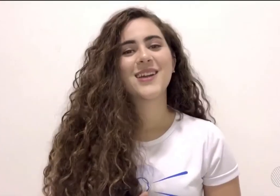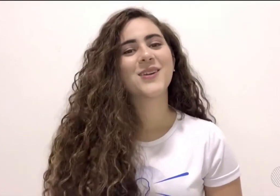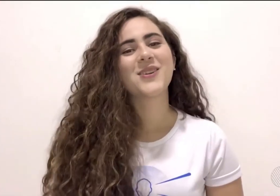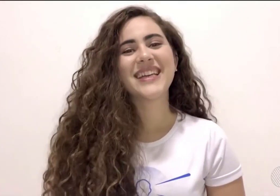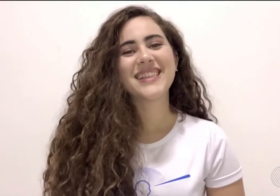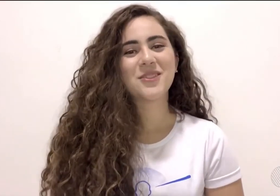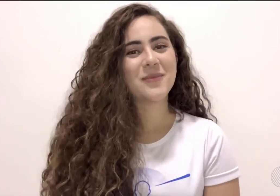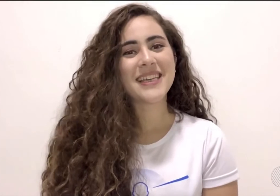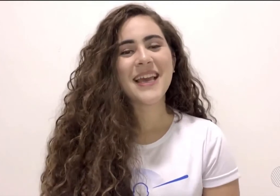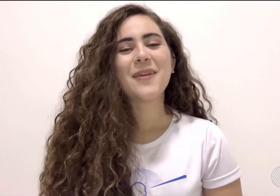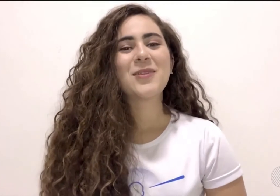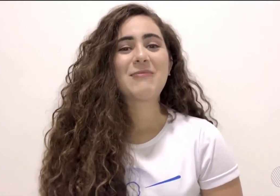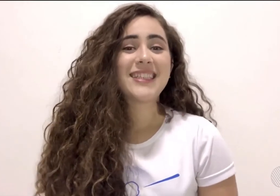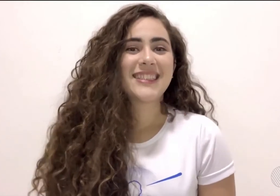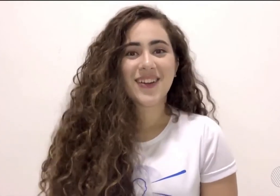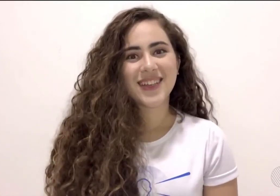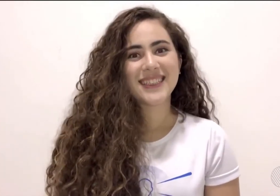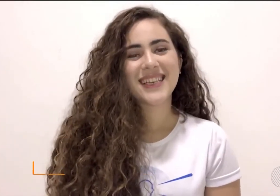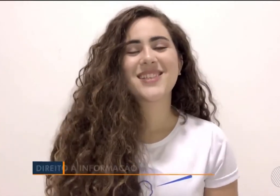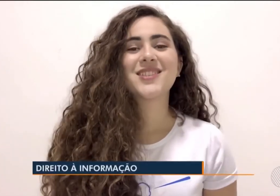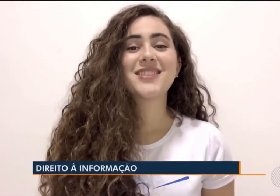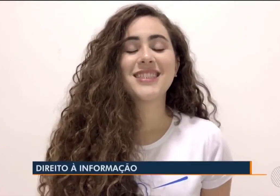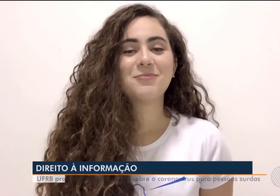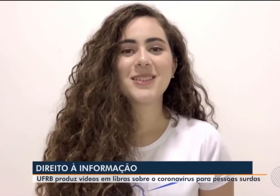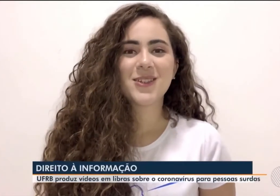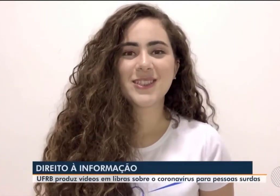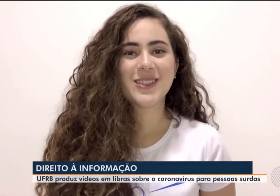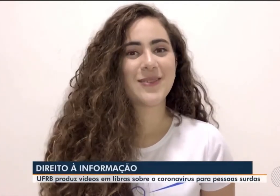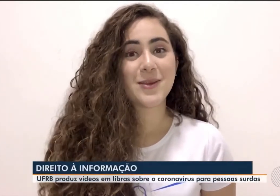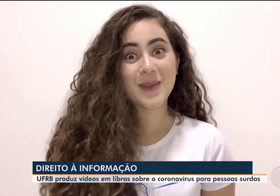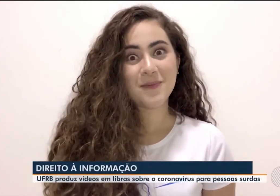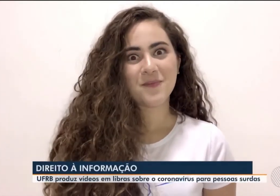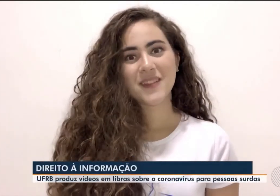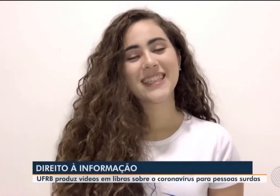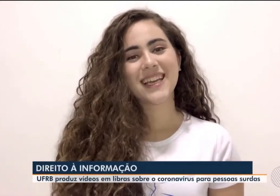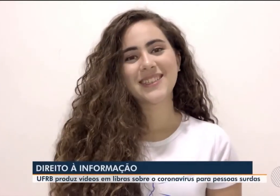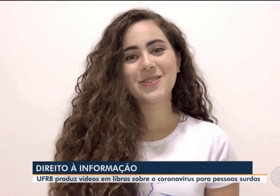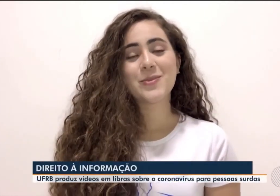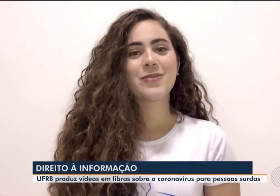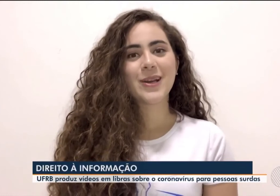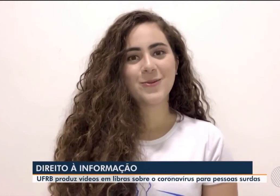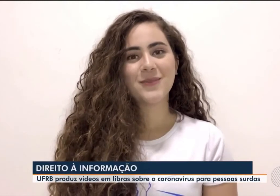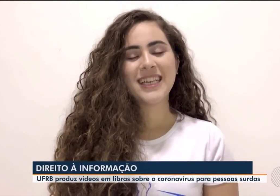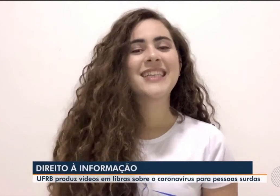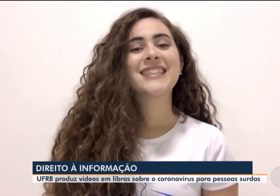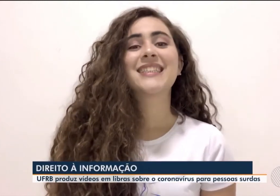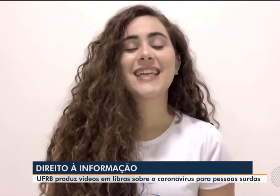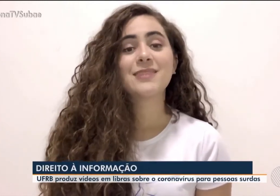Oi, tudo bem? Meu nome é Letícia Góes, eu sou estudante de Psicologia da FRB, integrante do Grupo Farol. Nessa série